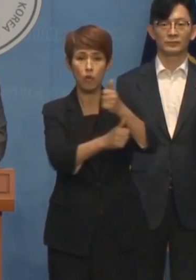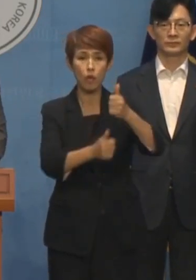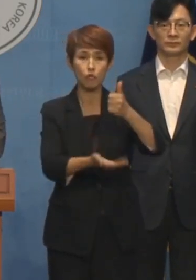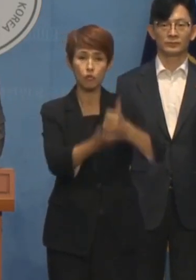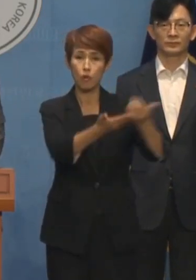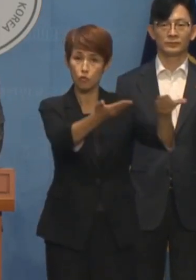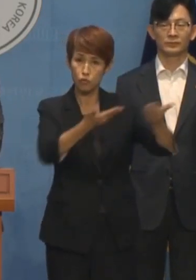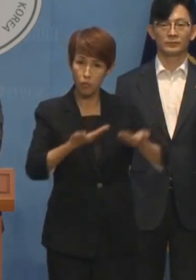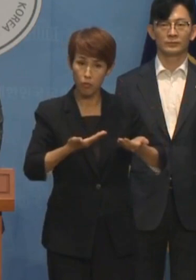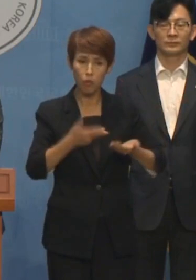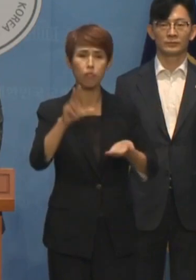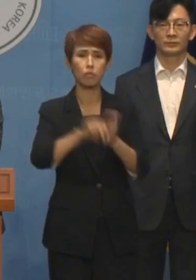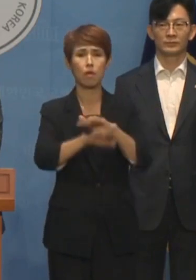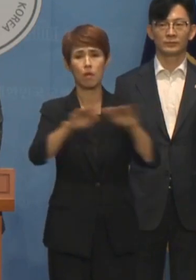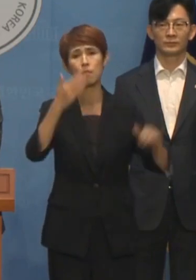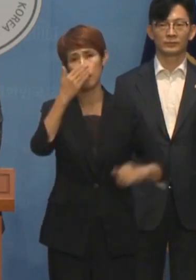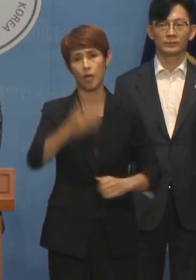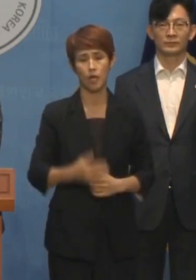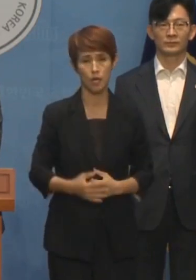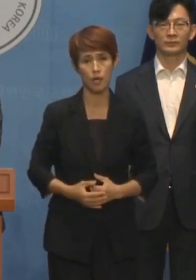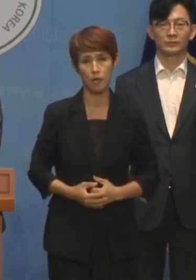추천함으로써 해결할 수가 있습니다.